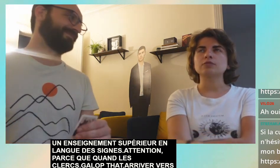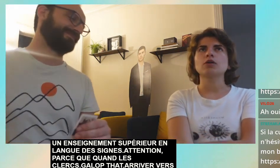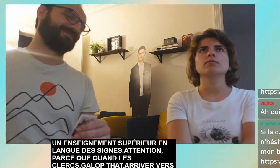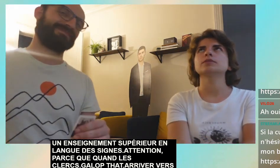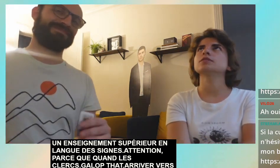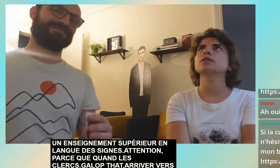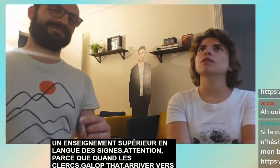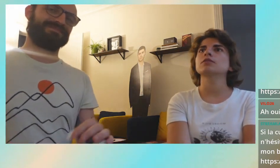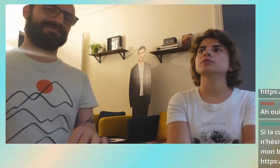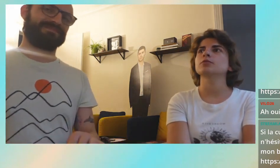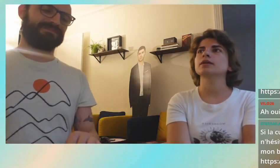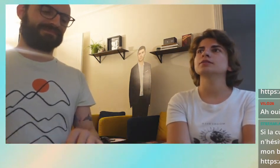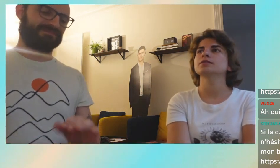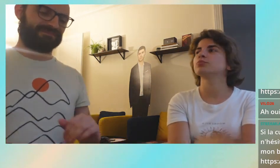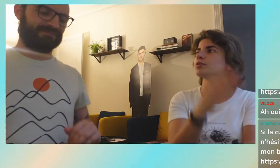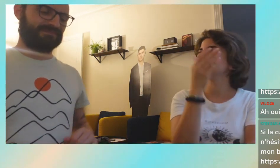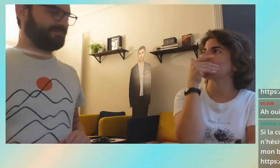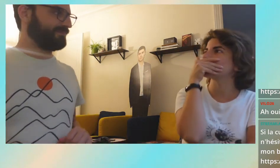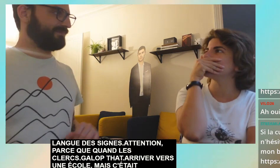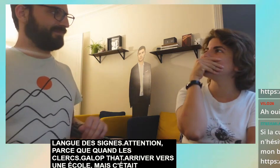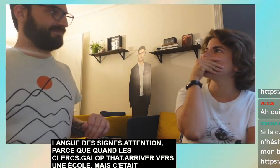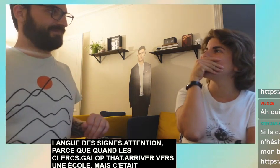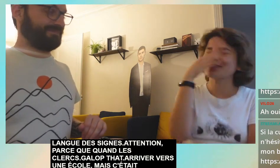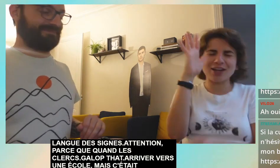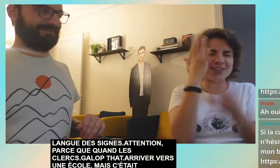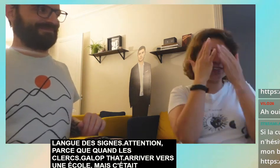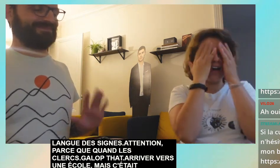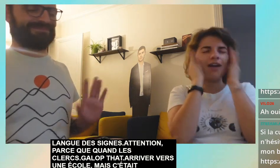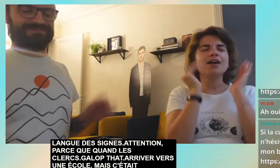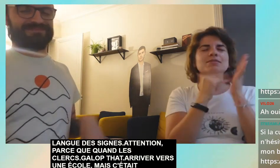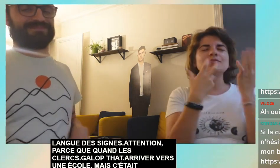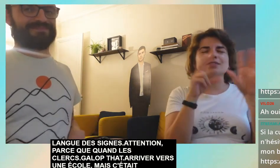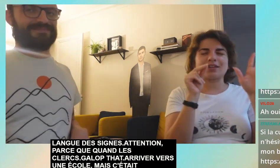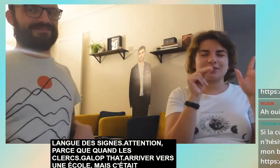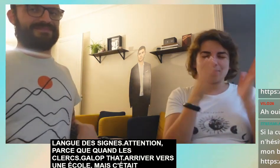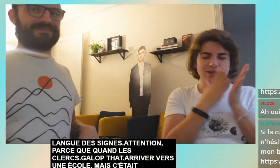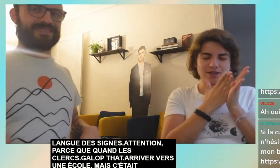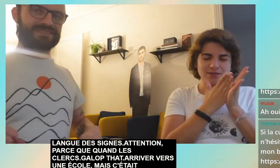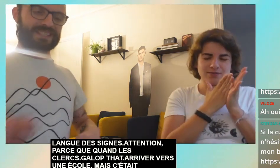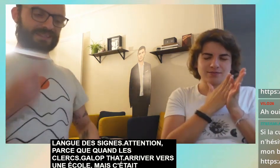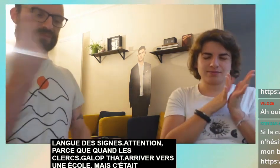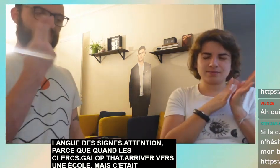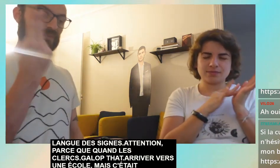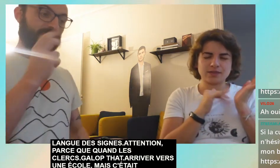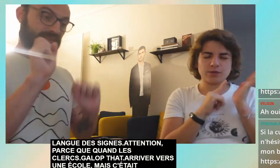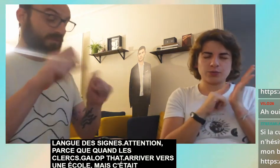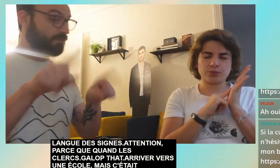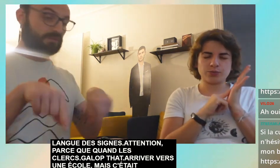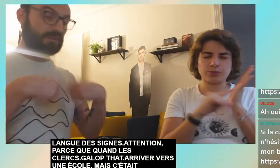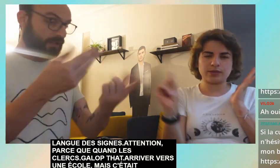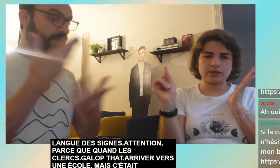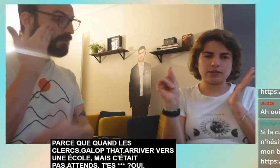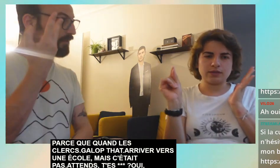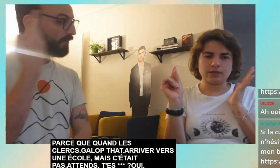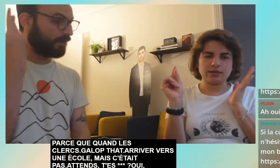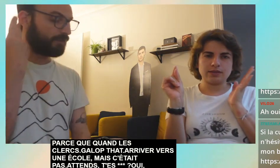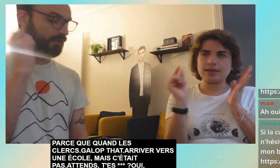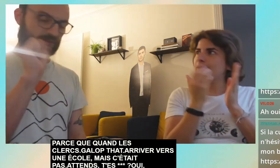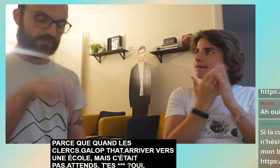Attends, mais t'étais quand il était parti? Puis, je me rappelle. Attends. 1880. Et c'est une université, on peut y aller si on entend, c'est